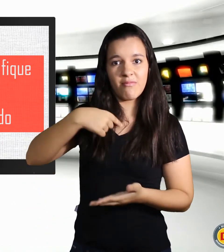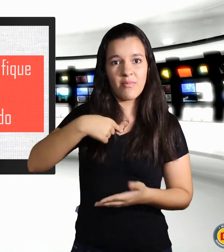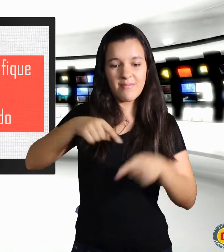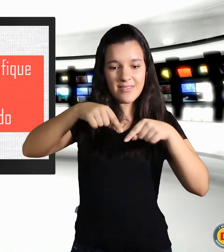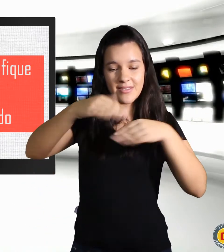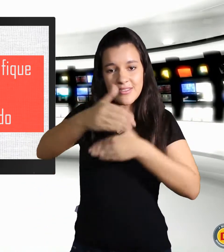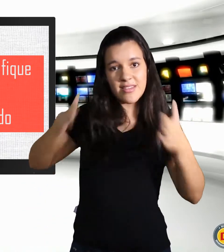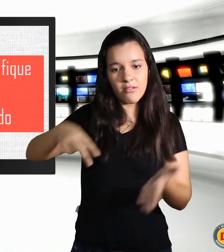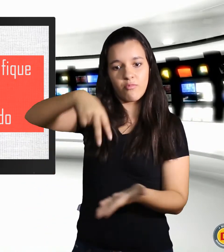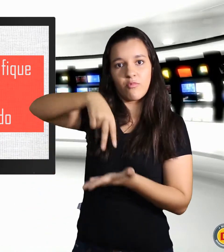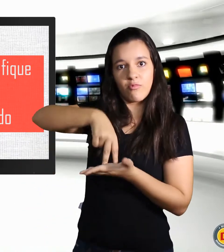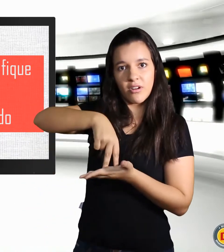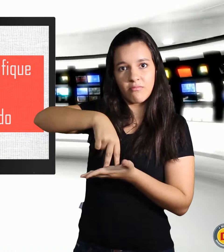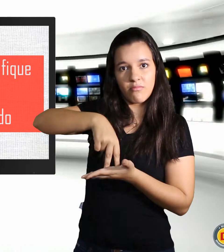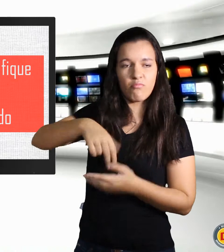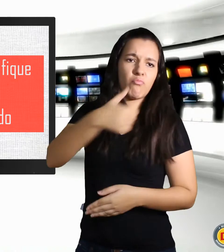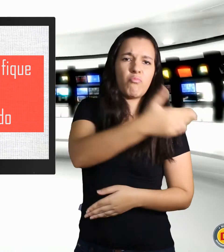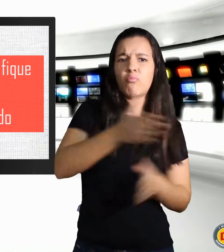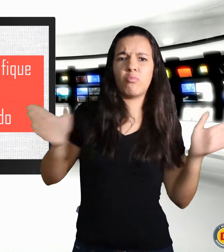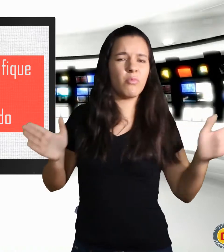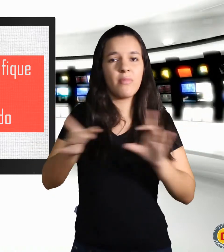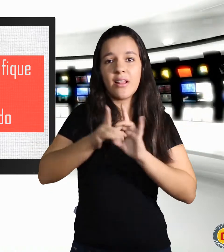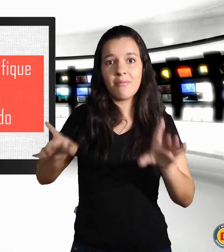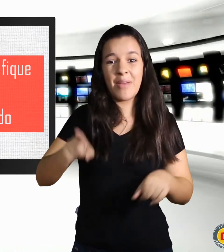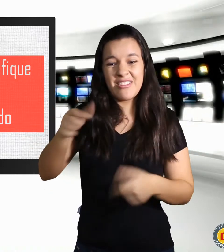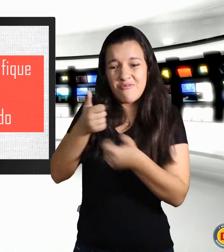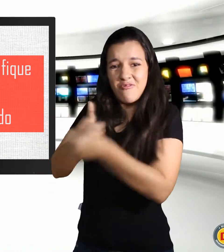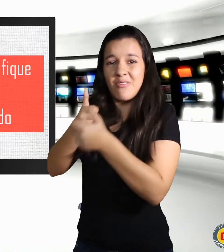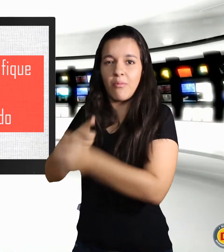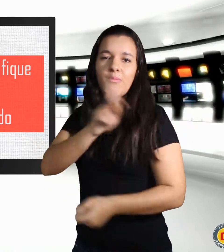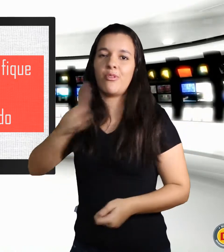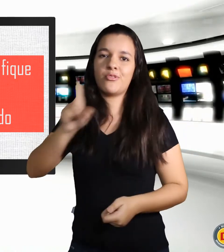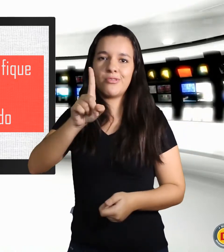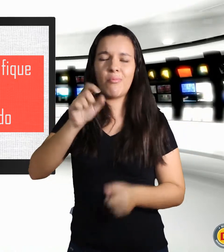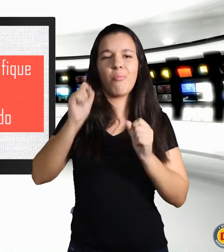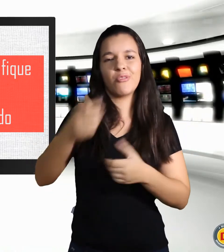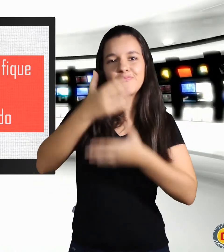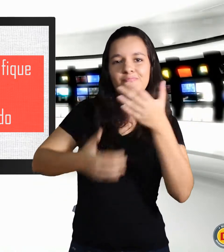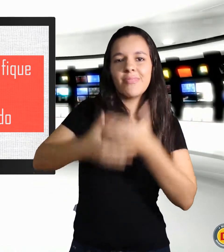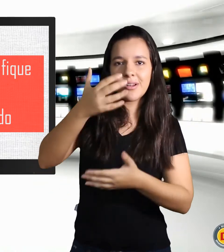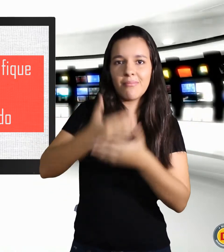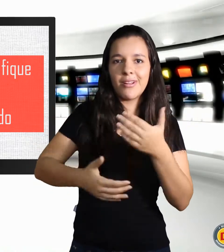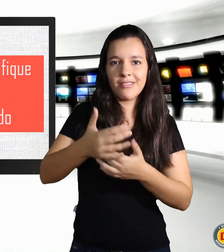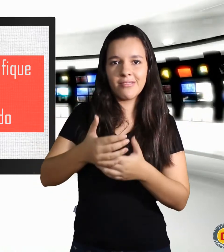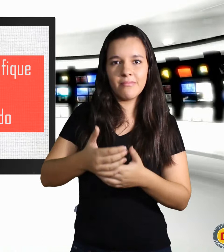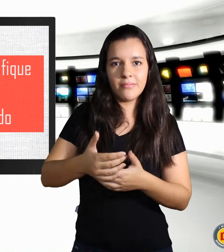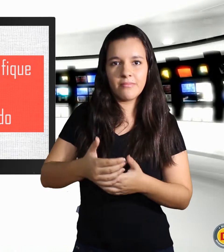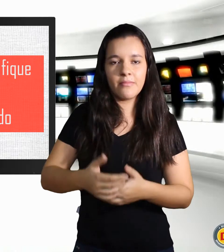da sala, do lado direito ou esquerdo. Não ao lado do professor ou muito próximo a ele, pois isso pode interferir na mobilidade